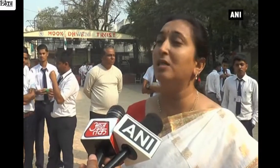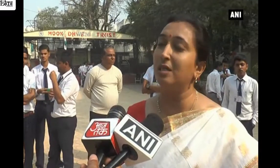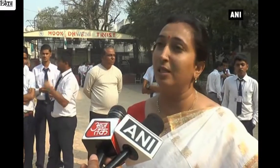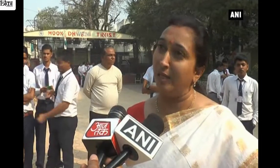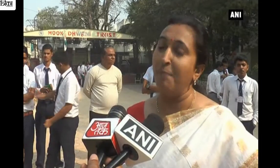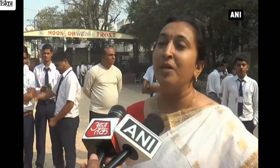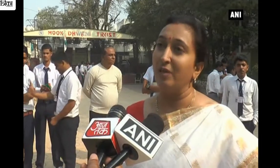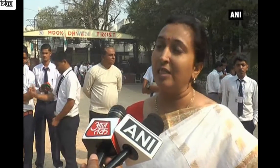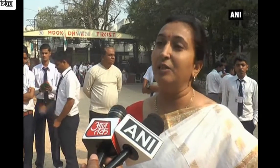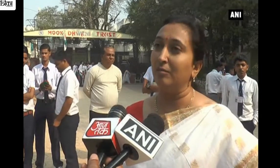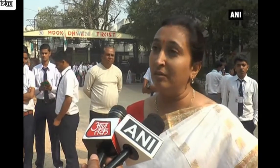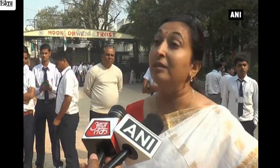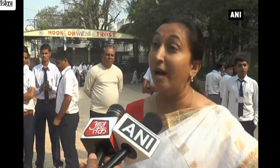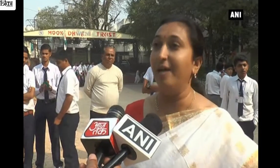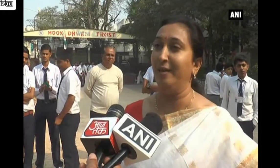अच्छे से यह इत्रश नगाया है